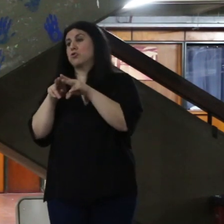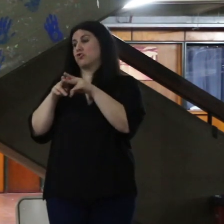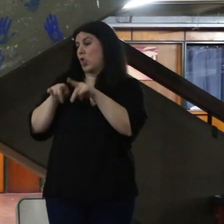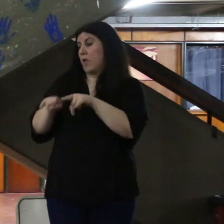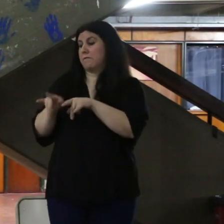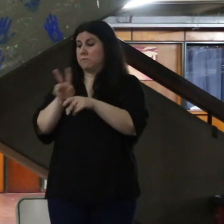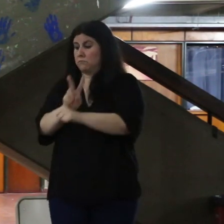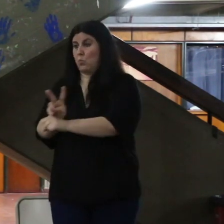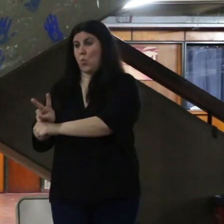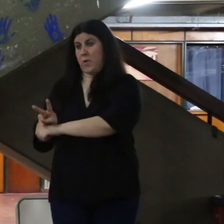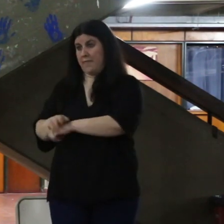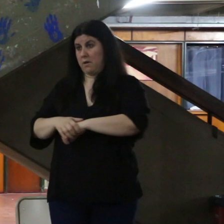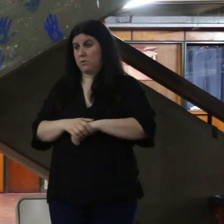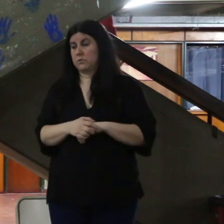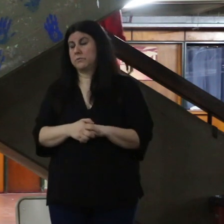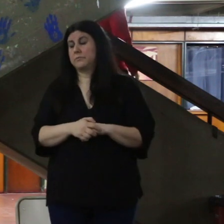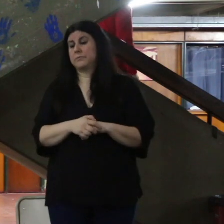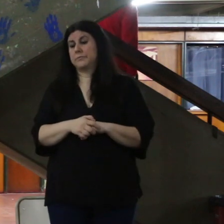sobrinos,